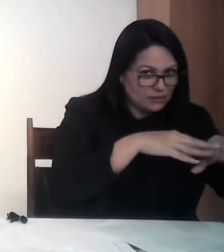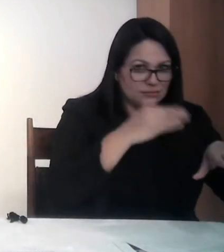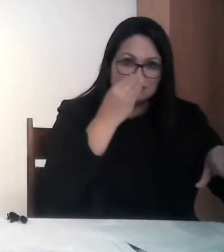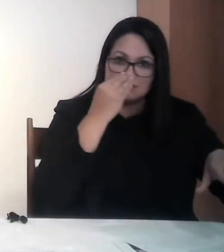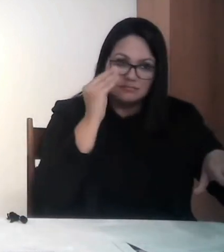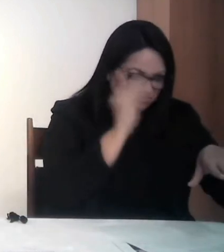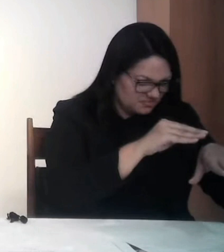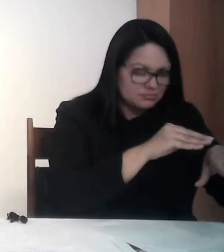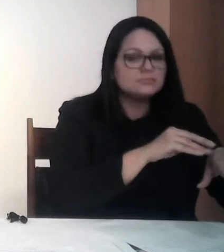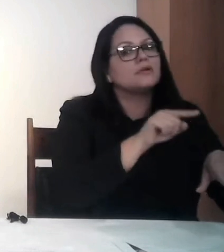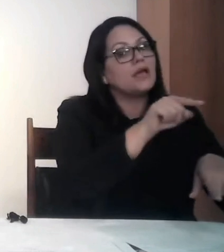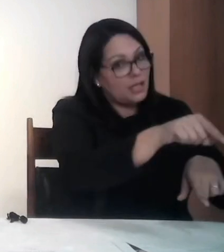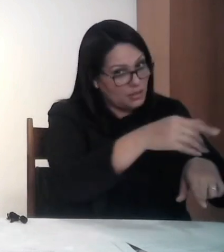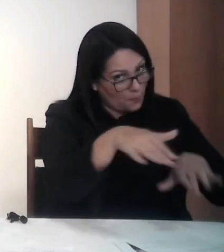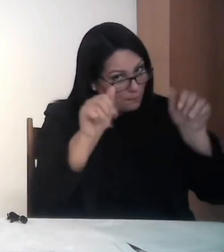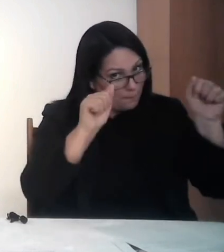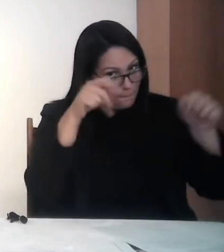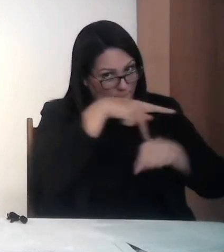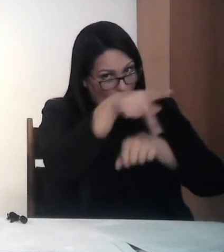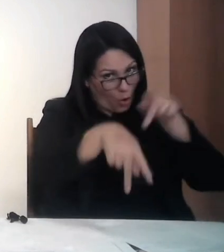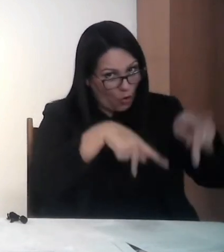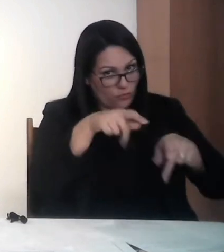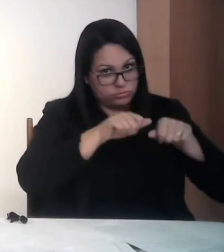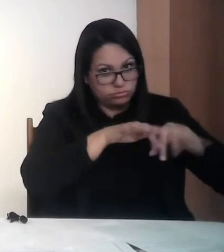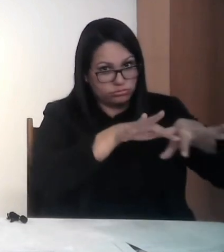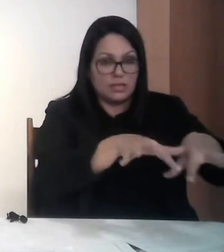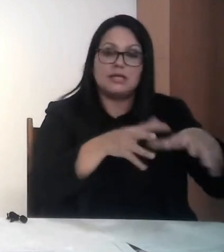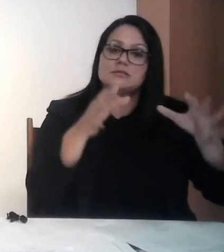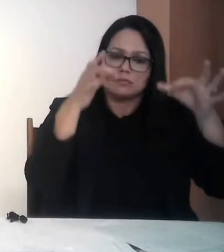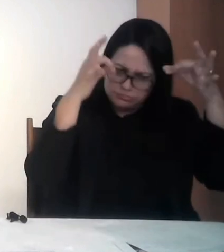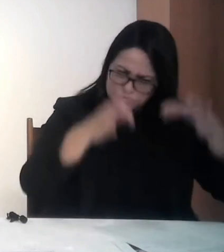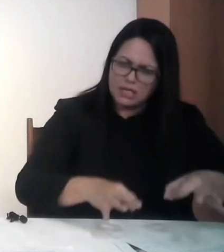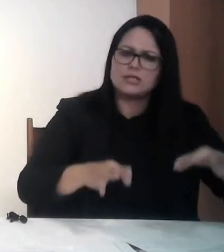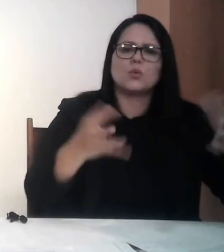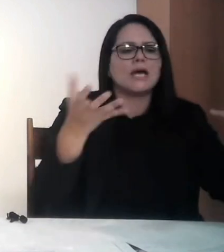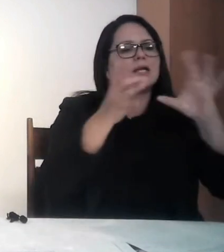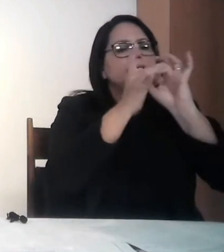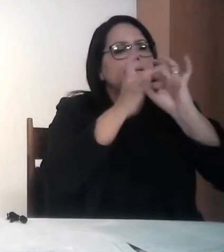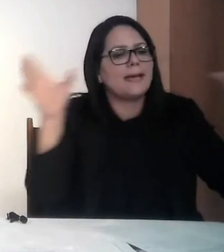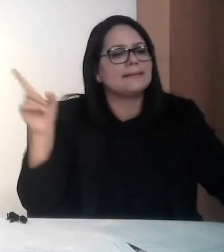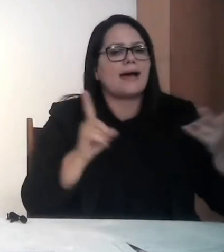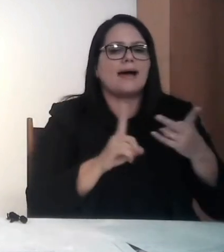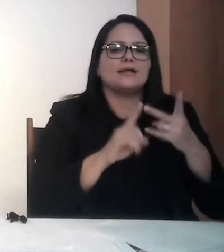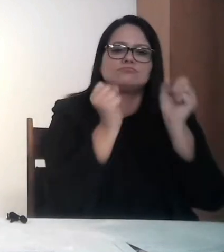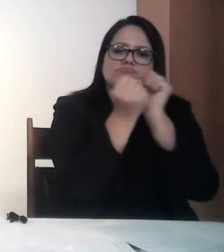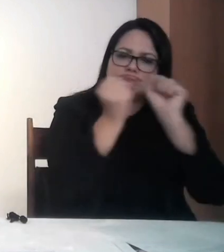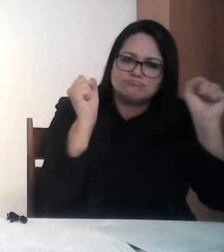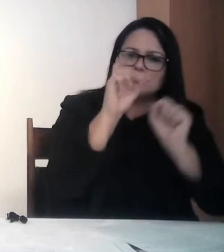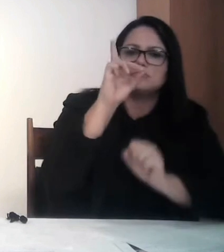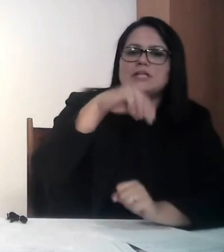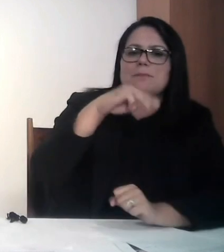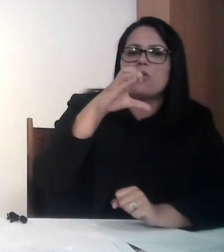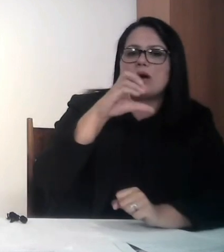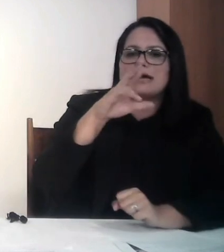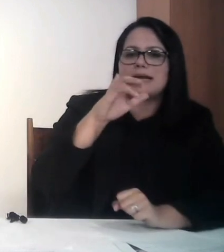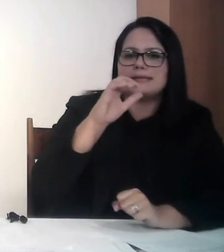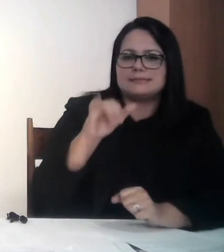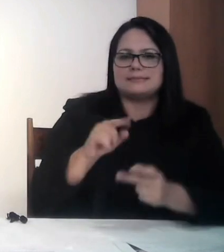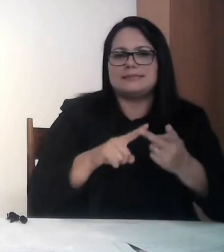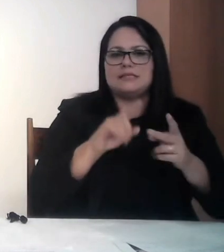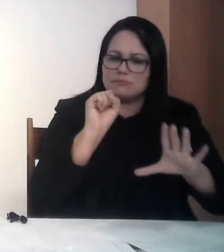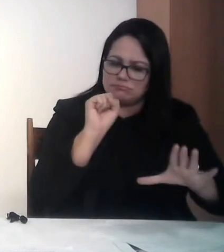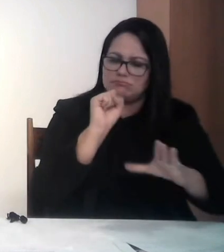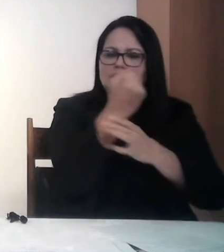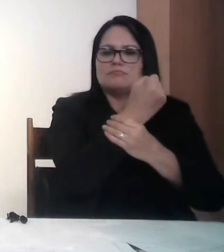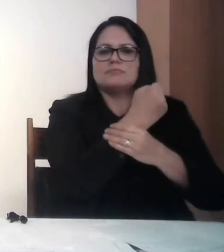bastante justo o que eles pedem, né? É liberdade, é democracia, é a garantia aí do dispositivo